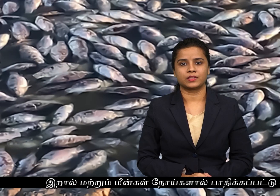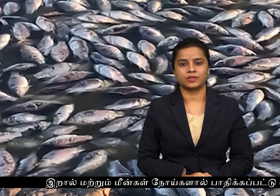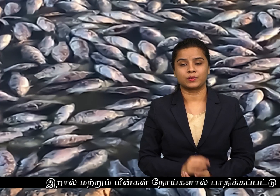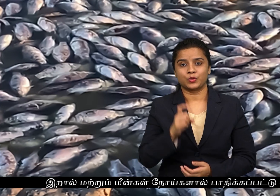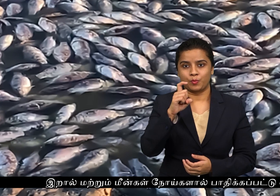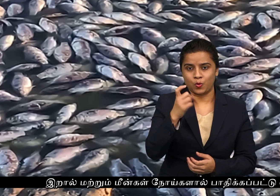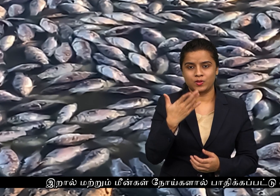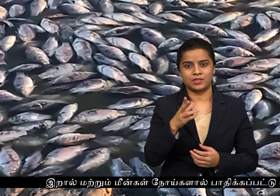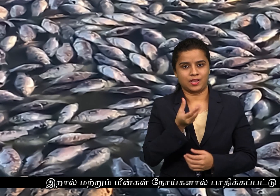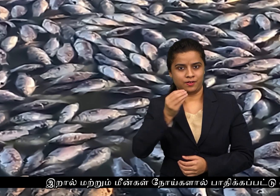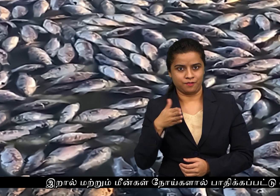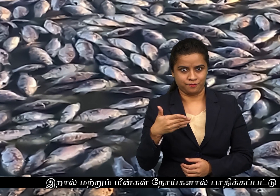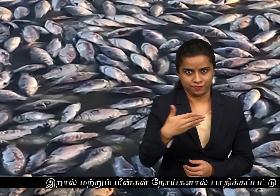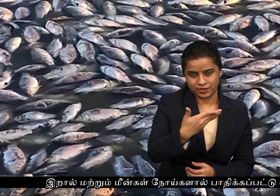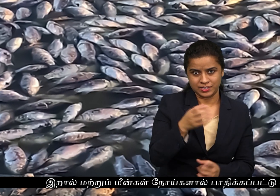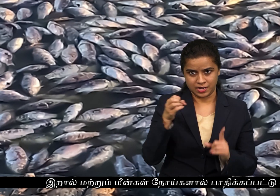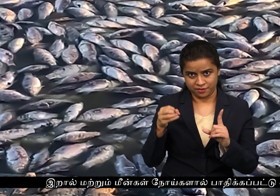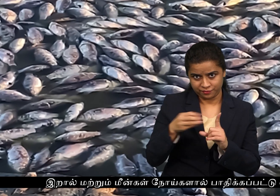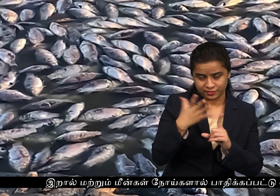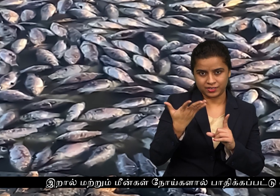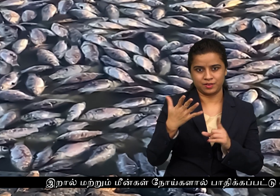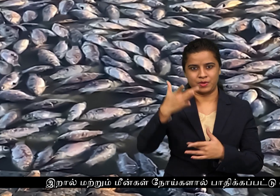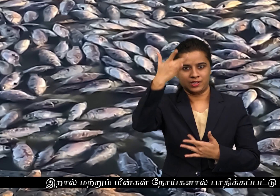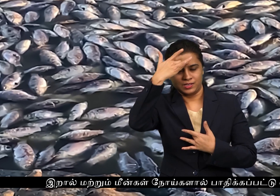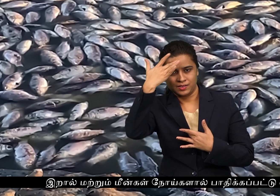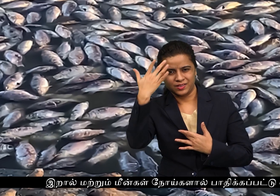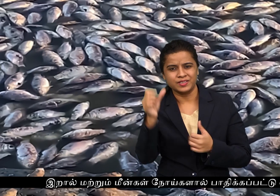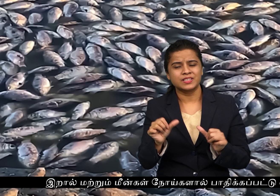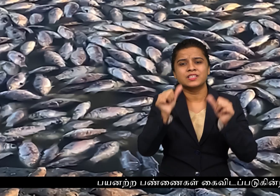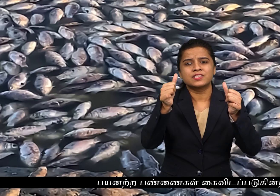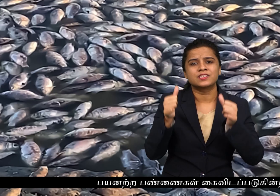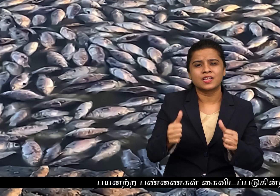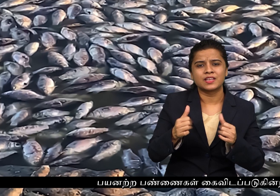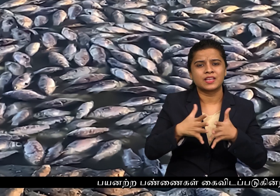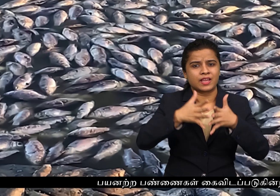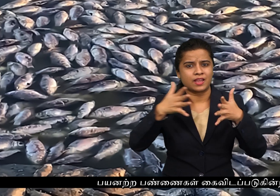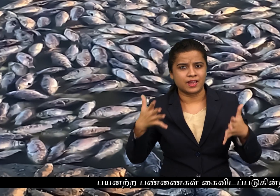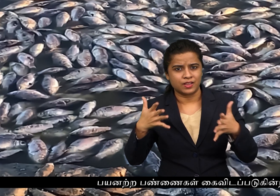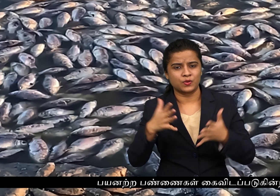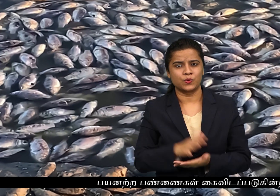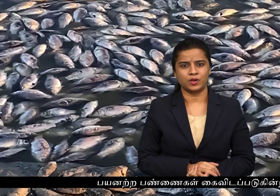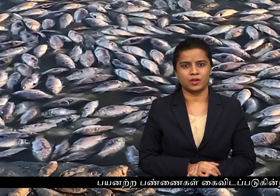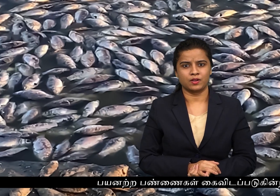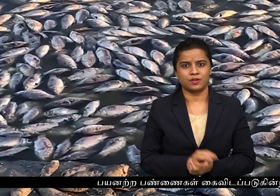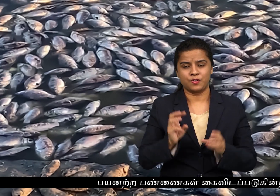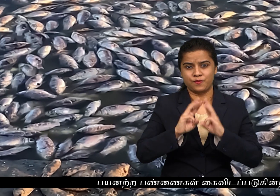இறால் மற்றும் மீன்கள் நோய்களால் பாதிக்கப்பட்டு விவசாயத்திற்கு பயனற்ற பண்ணைகள் கைவிடப்படுகின்றன.